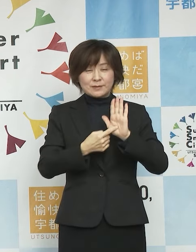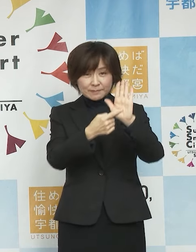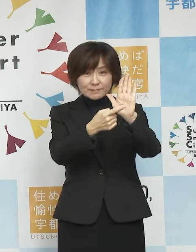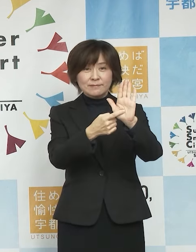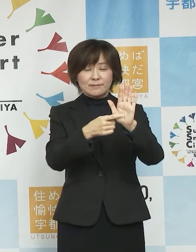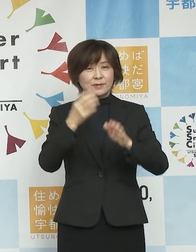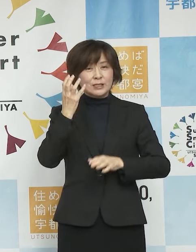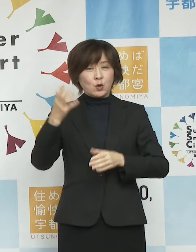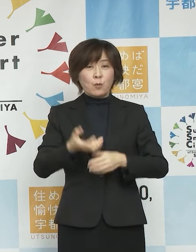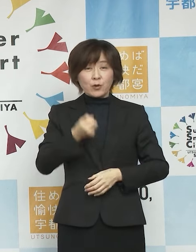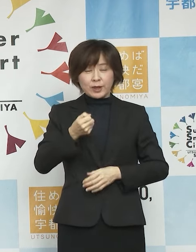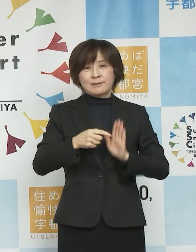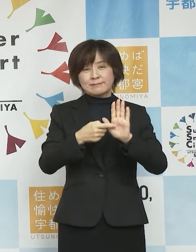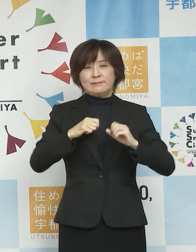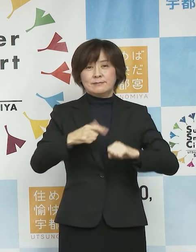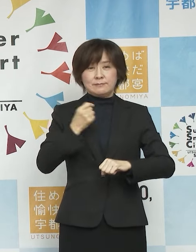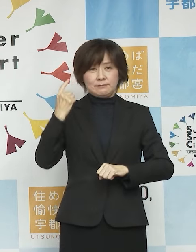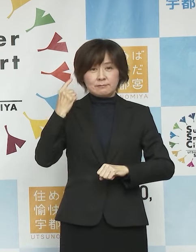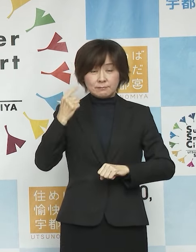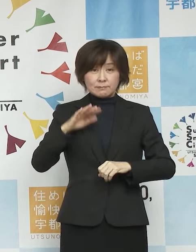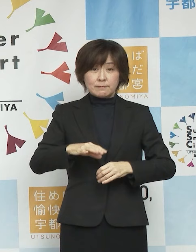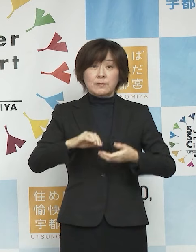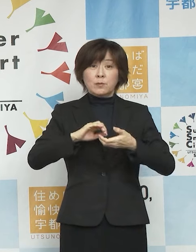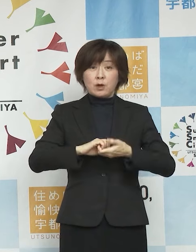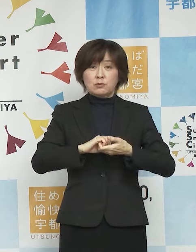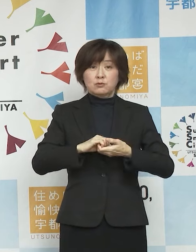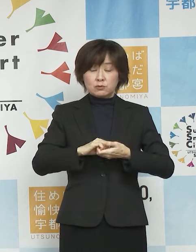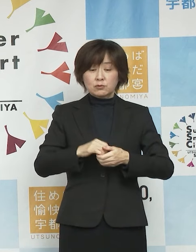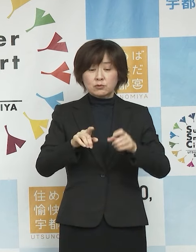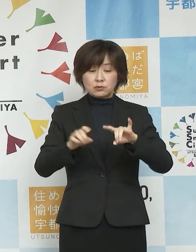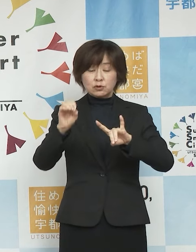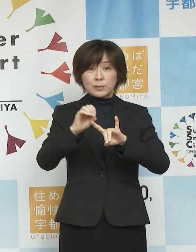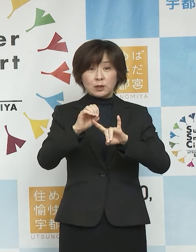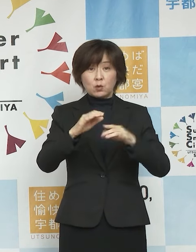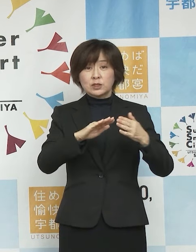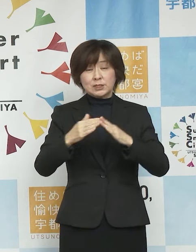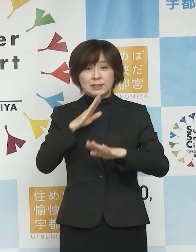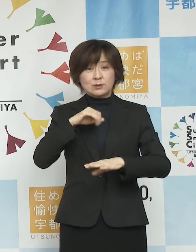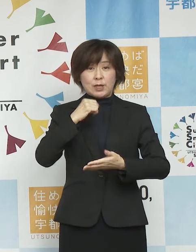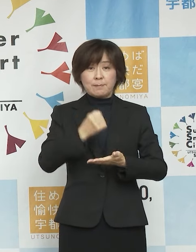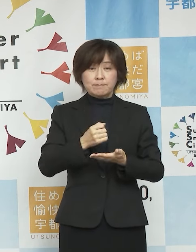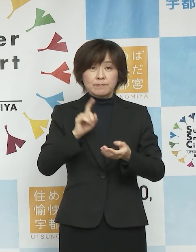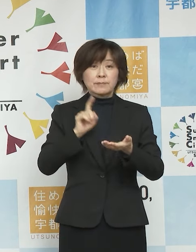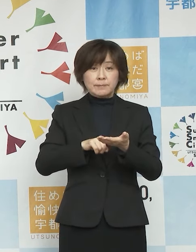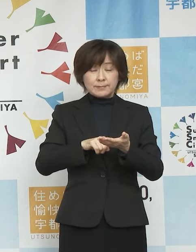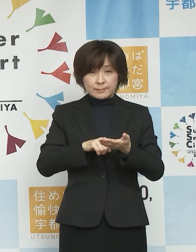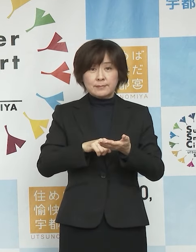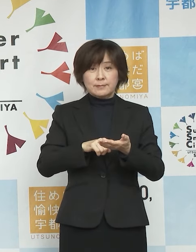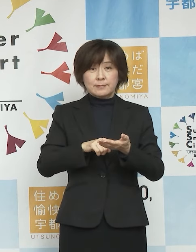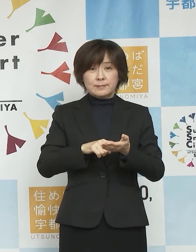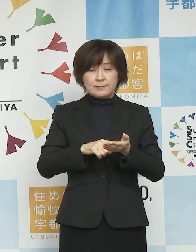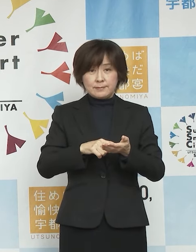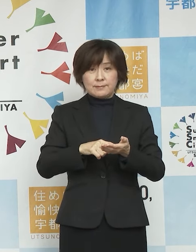ります。今回6期目の公約として、スーパースマートシティの実現に向けた施策を掲げました。